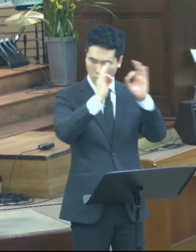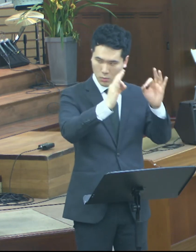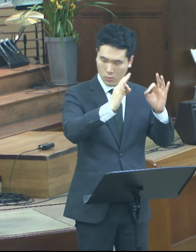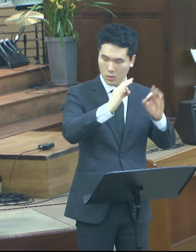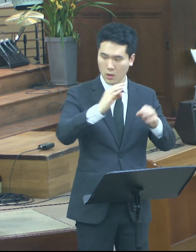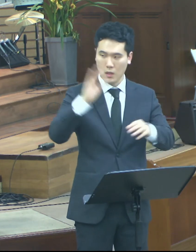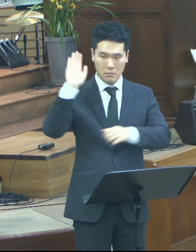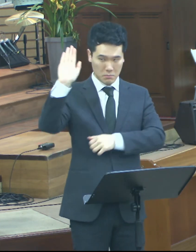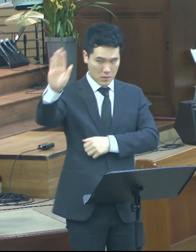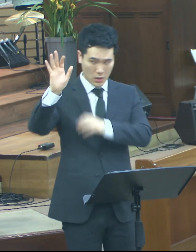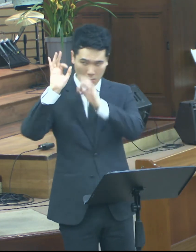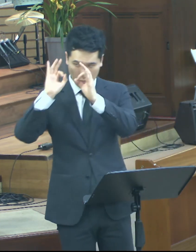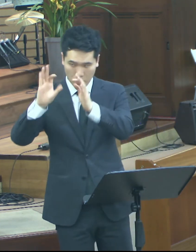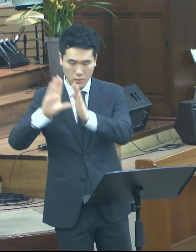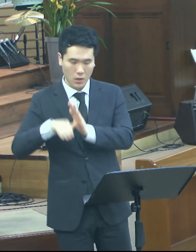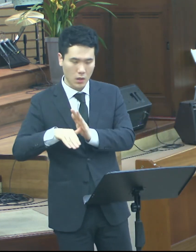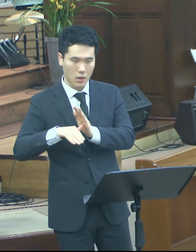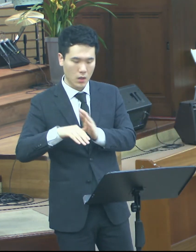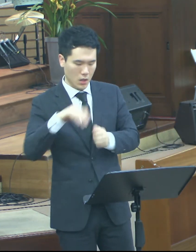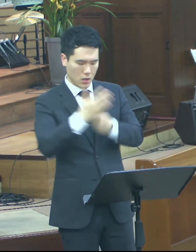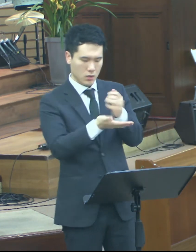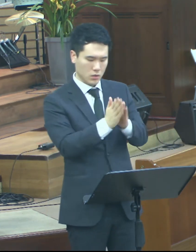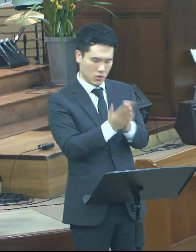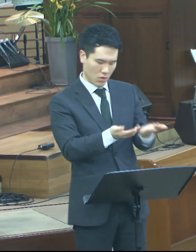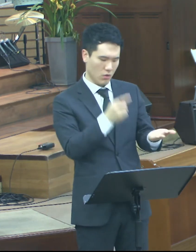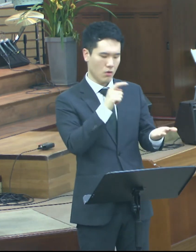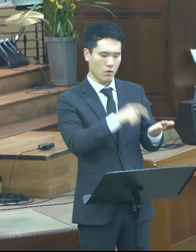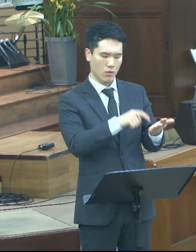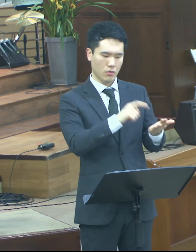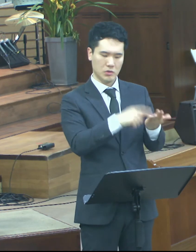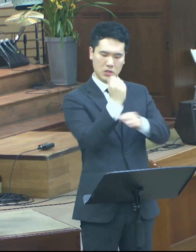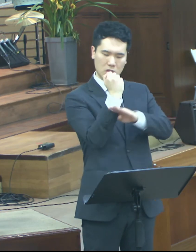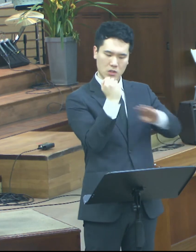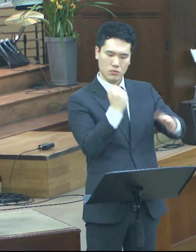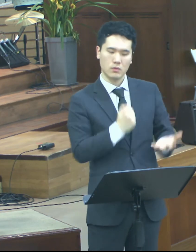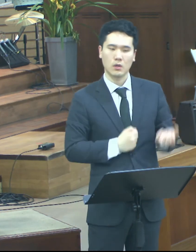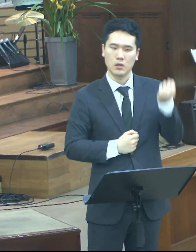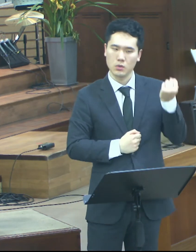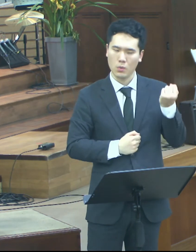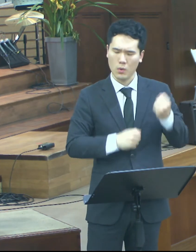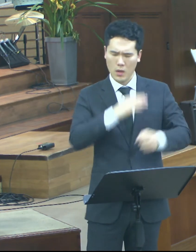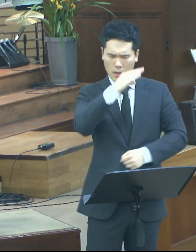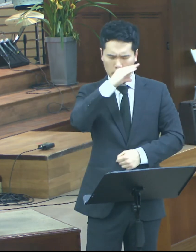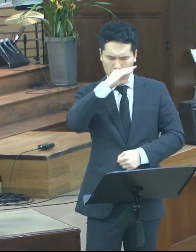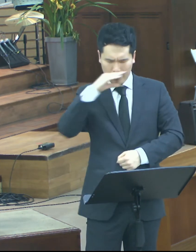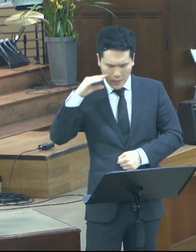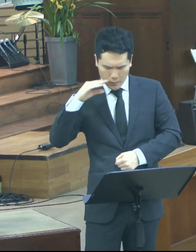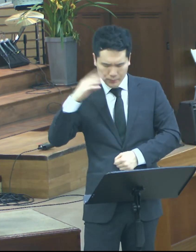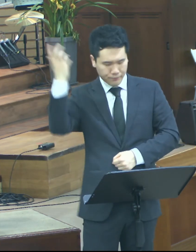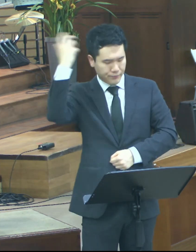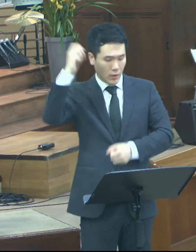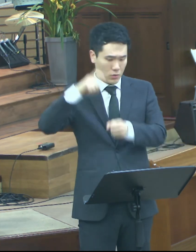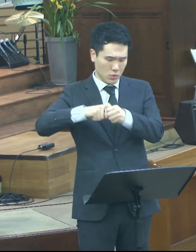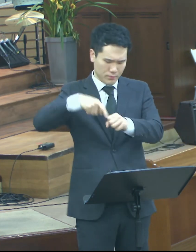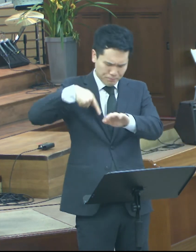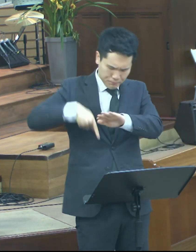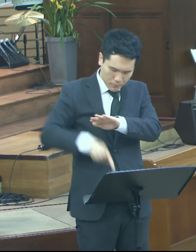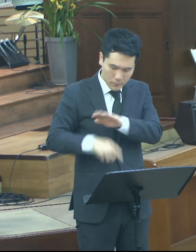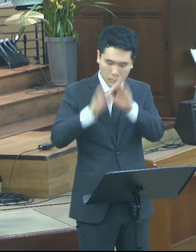성경적인 관점을 가지고 제대로 보고 멀리 보고 영적으로 보고 깊이 볼 수 있는 아름다운 성도들이 되시기를